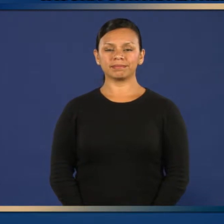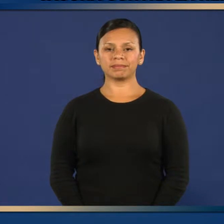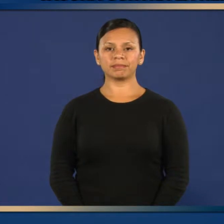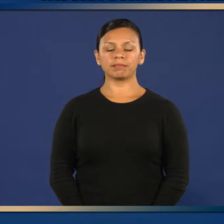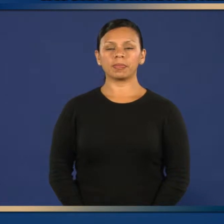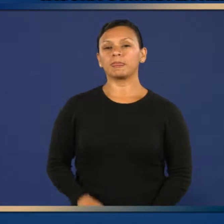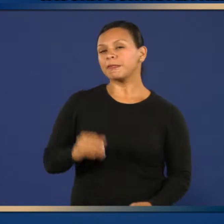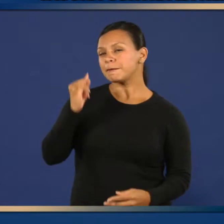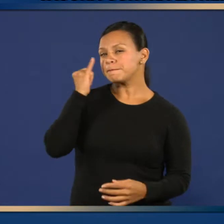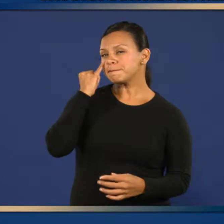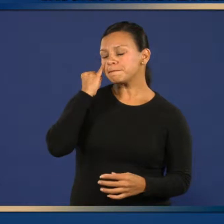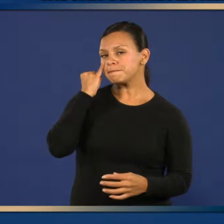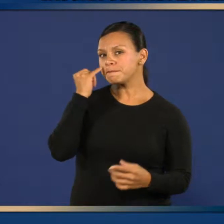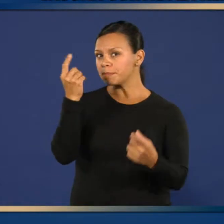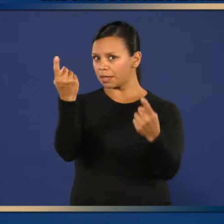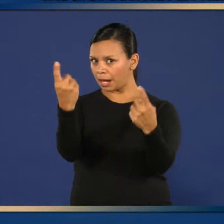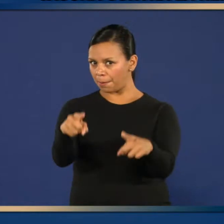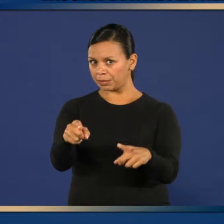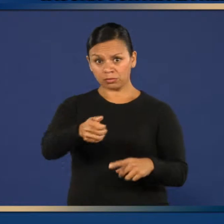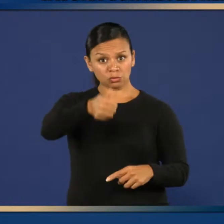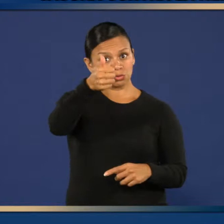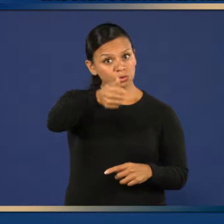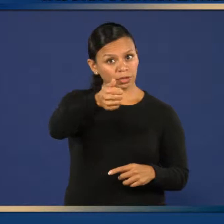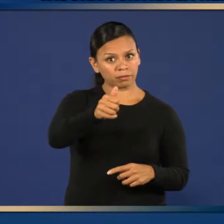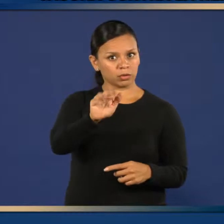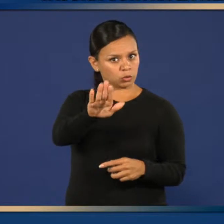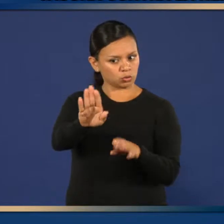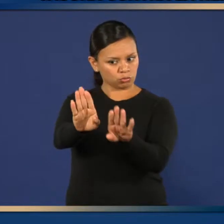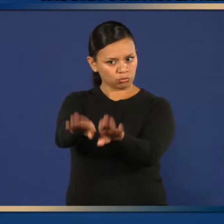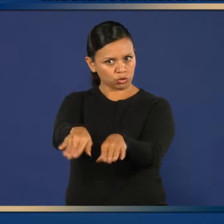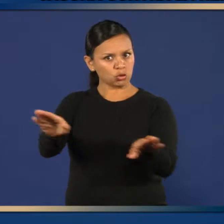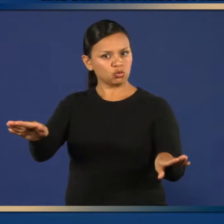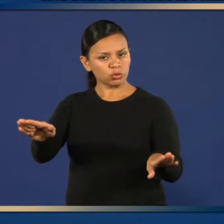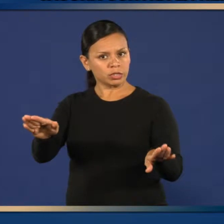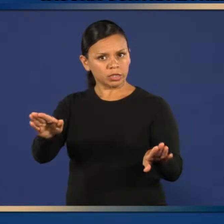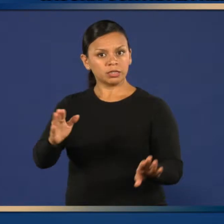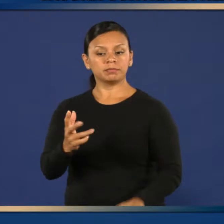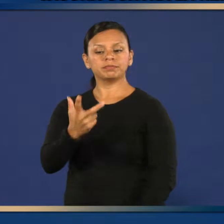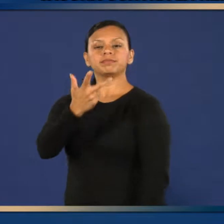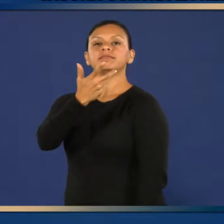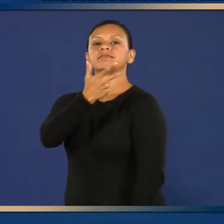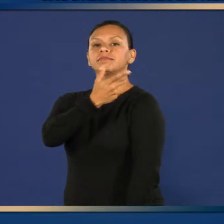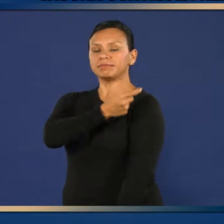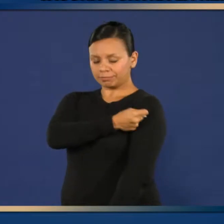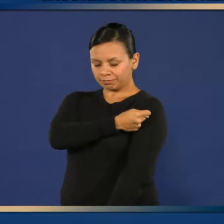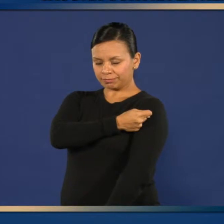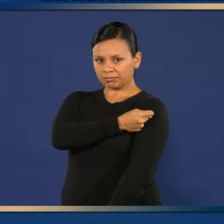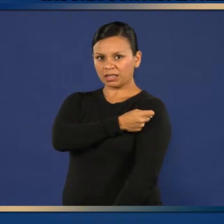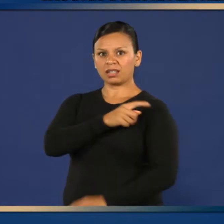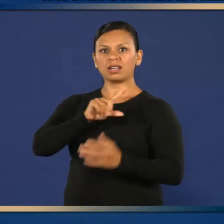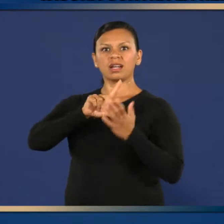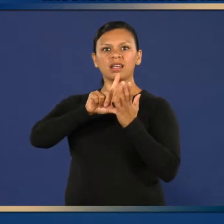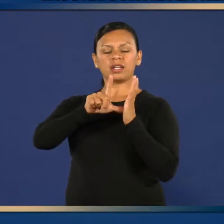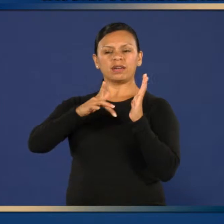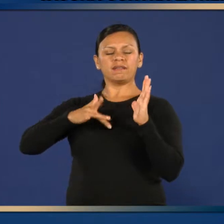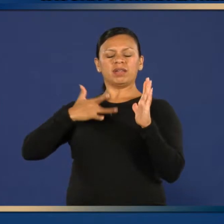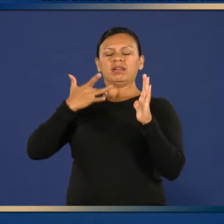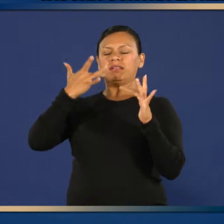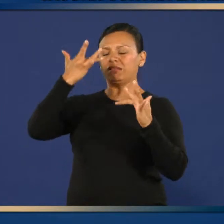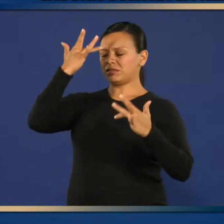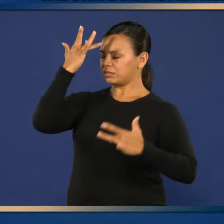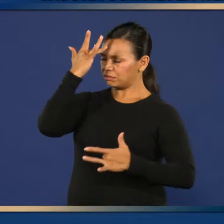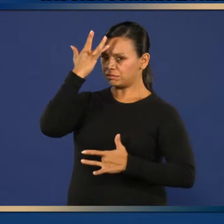en caso de que usted o su hijo tenga una reacción grave ante una vacuna se ha